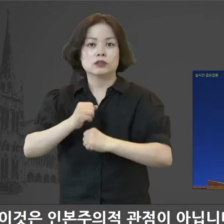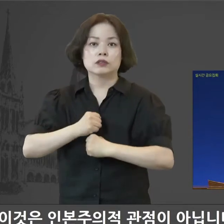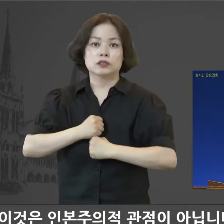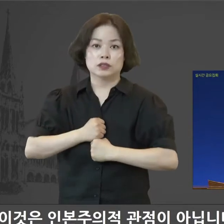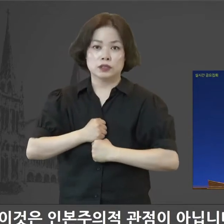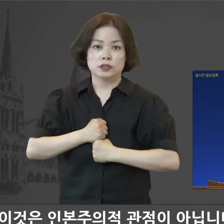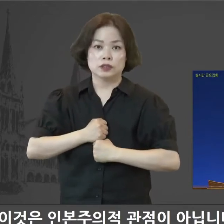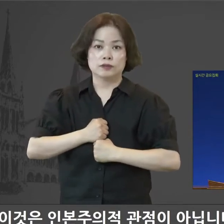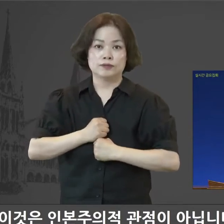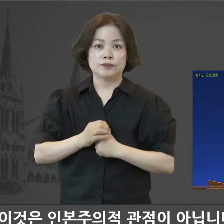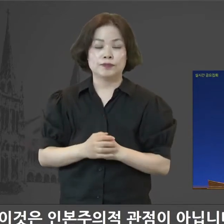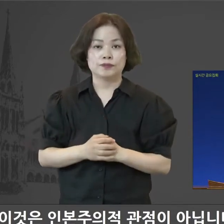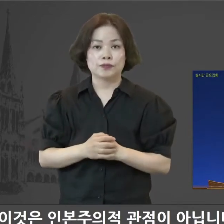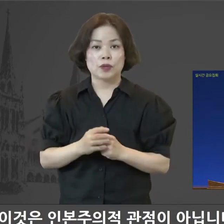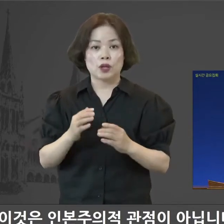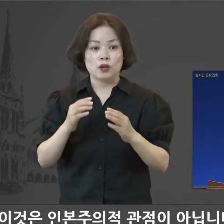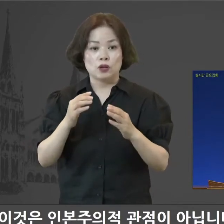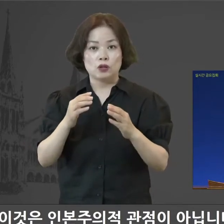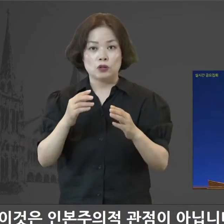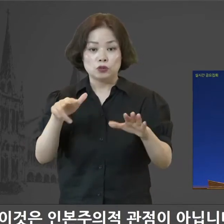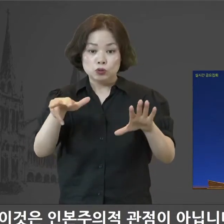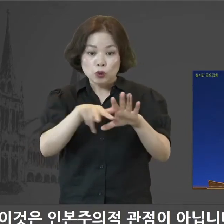우리 종교의 자유를